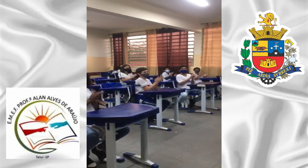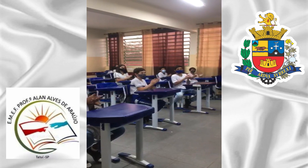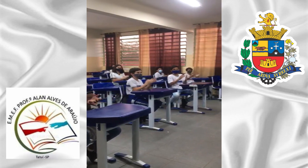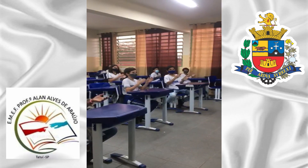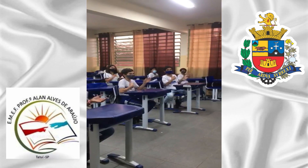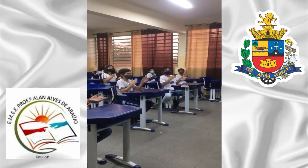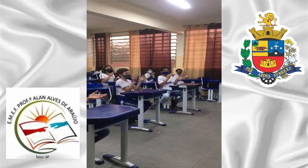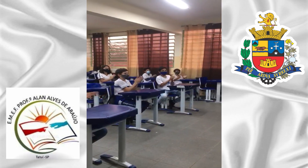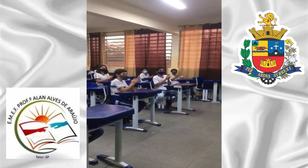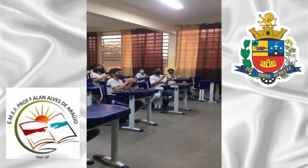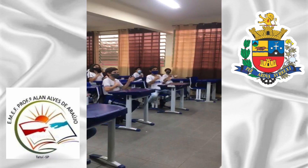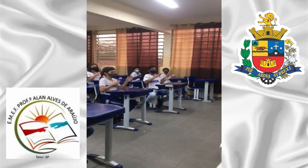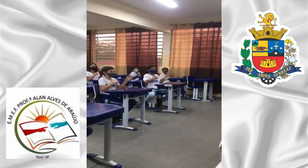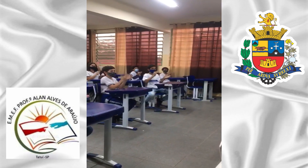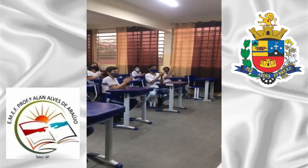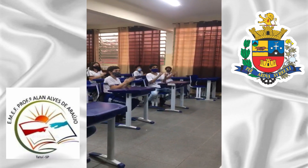estabilhas alfoge